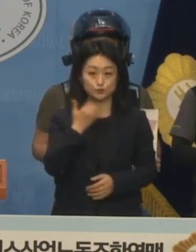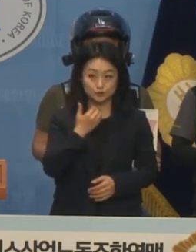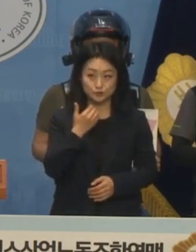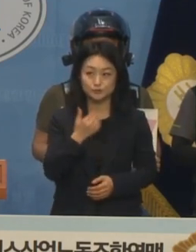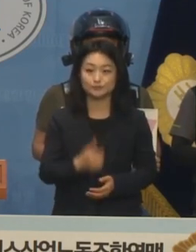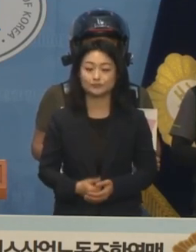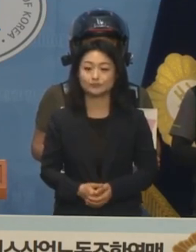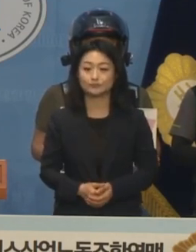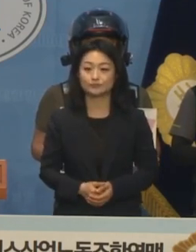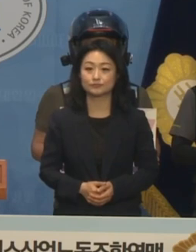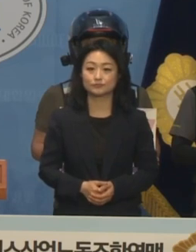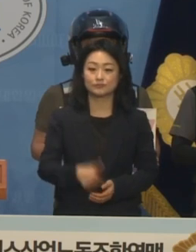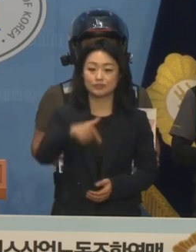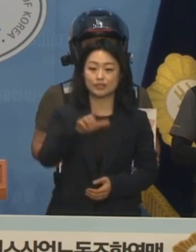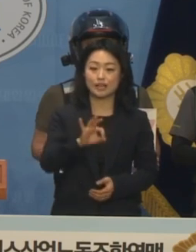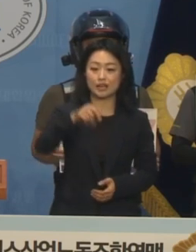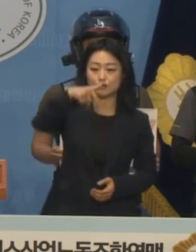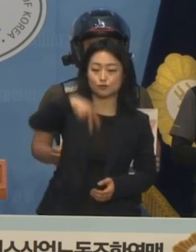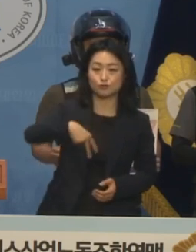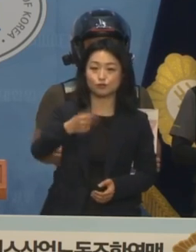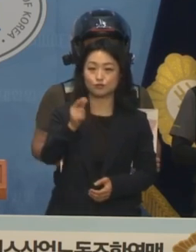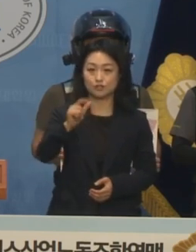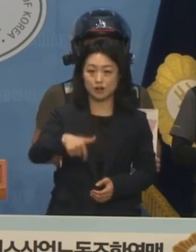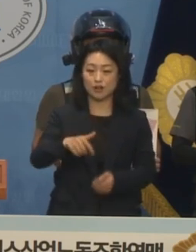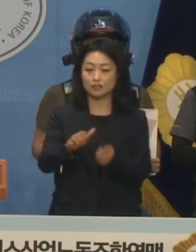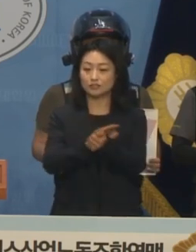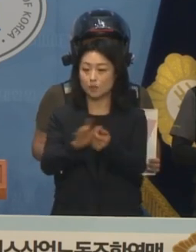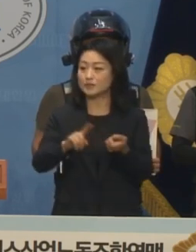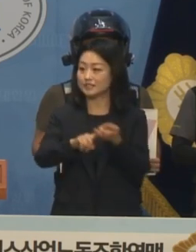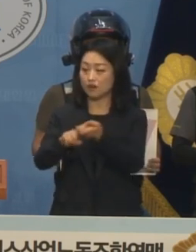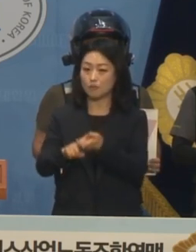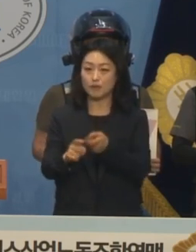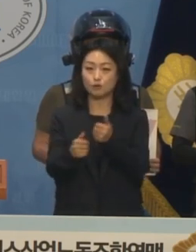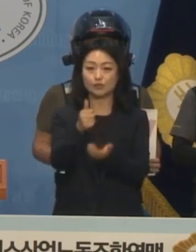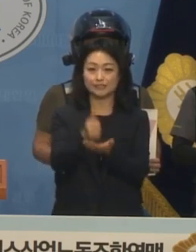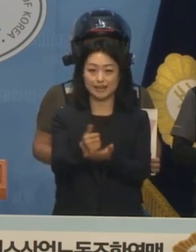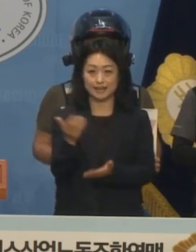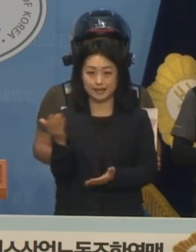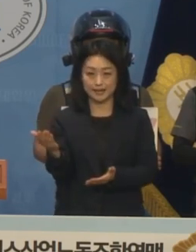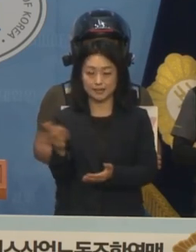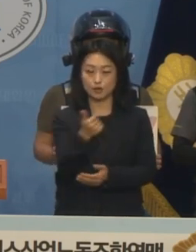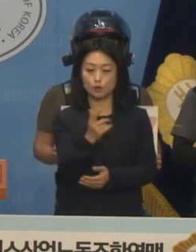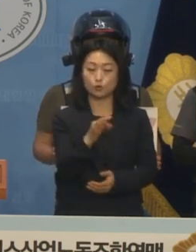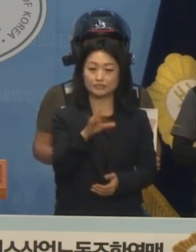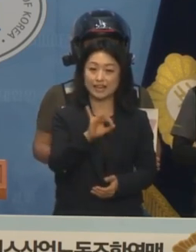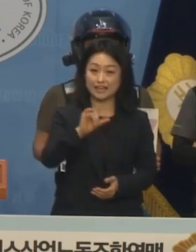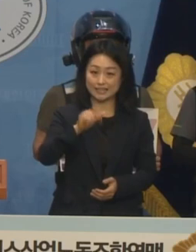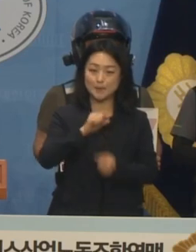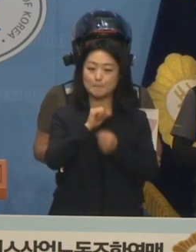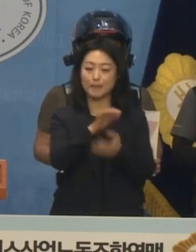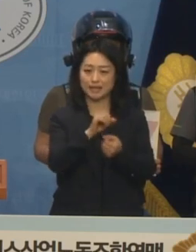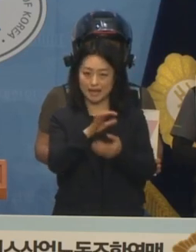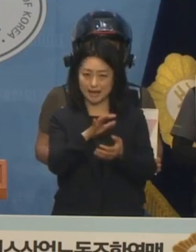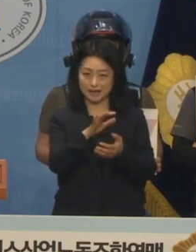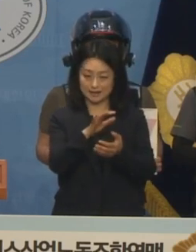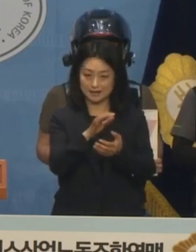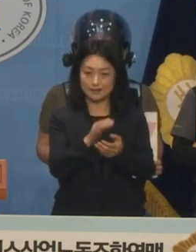드리겠습니다. 강규혁 서비스연맹 위원장님 오셨습니다. 홍창희 배달 플랫폼 노조